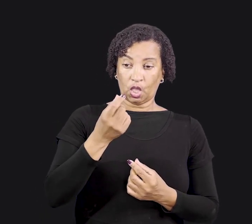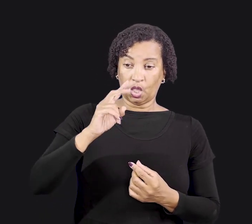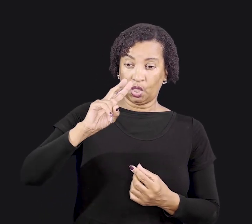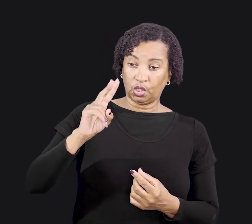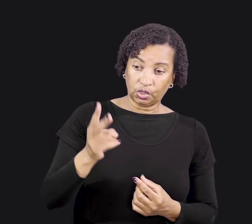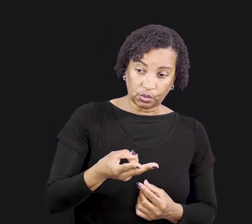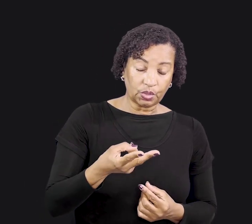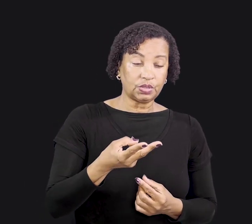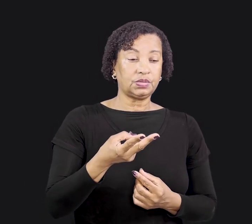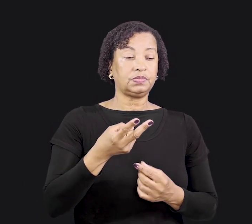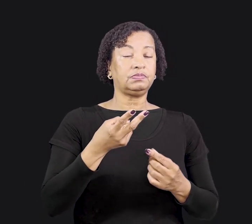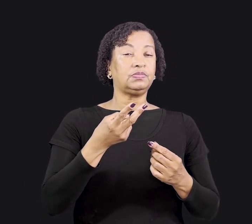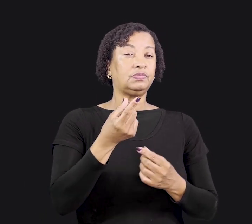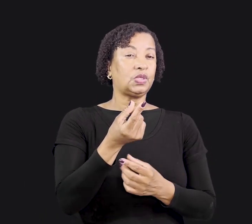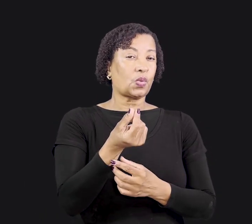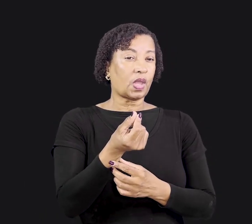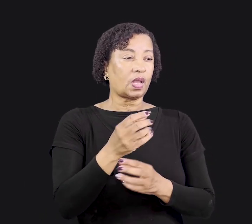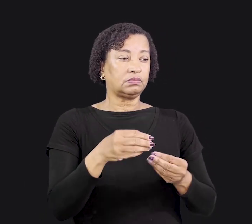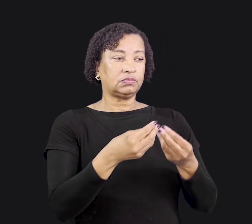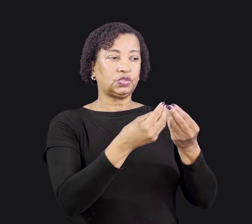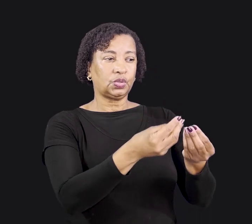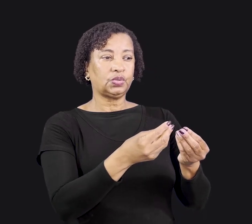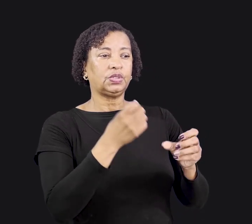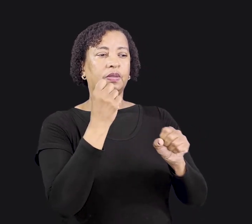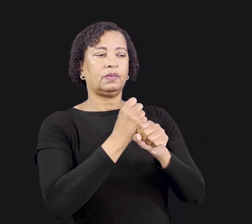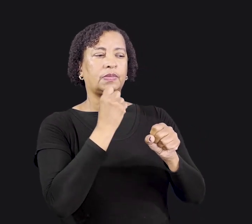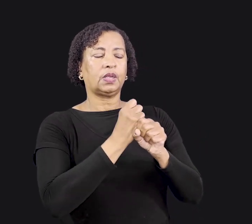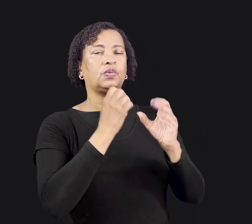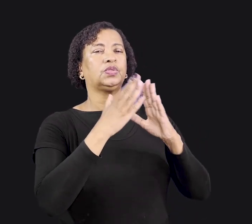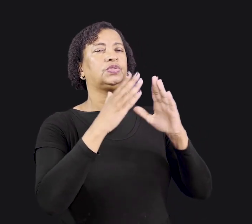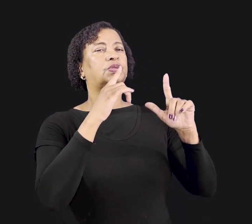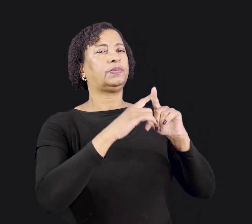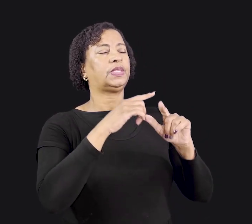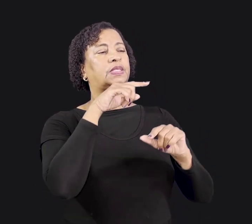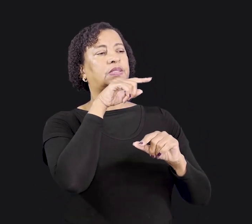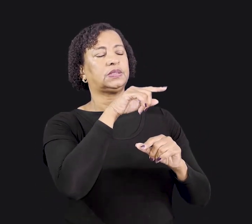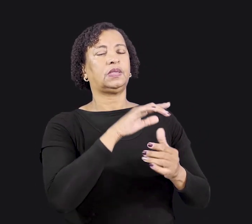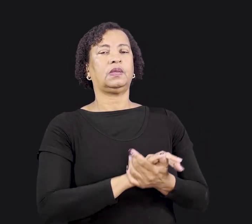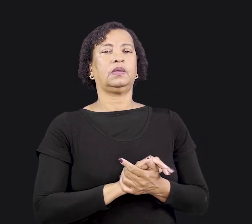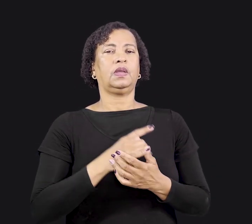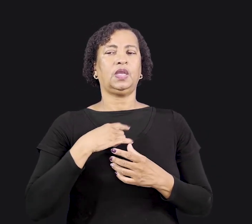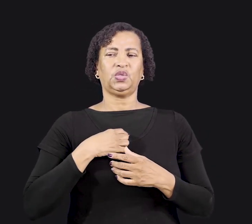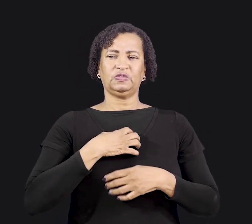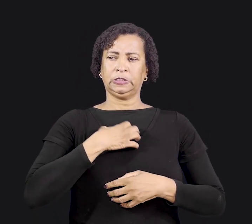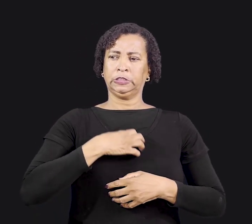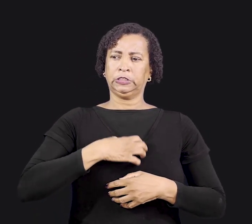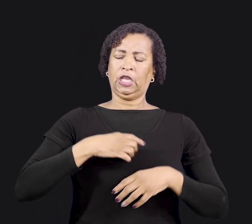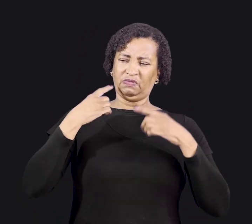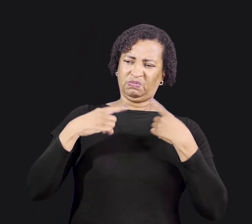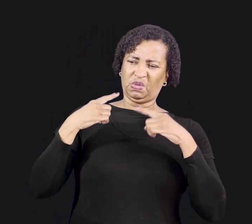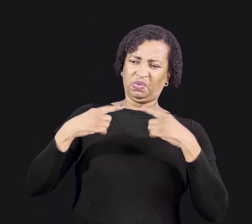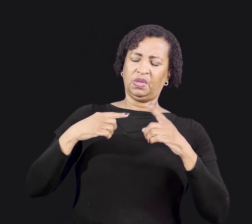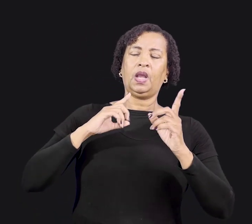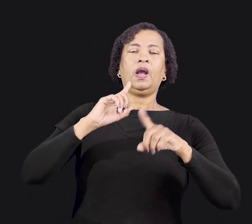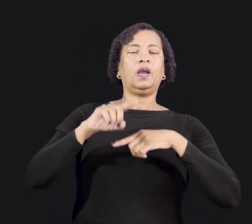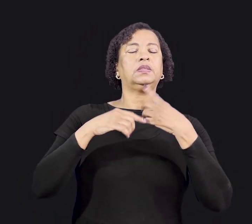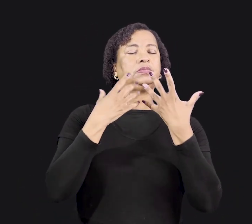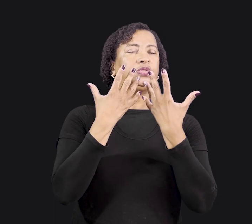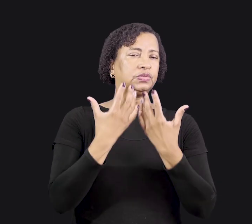no final da rua." Confesso que fiquei muito bravo e discuti com ela por cerca de 2 horas, mas acabei aceitando o fato de que